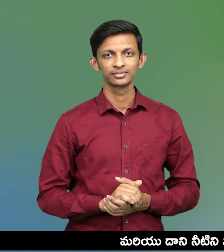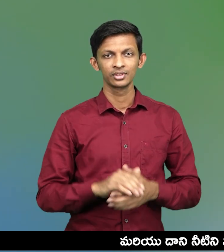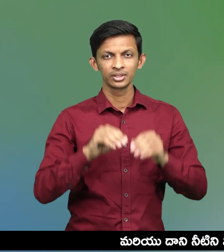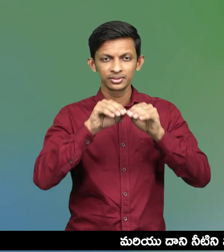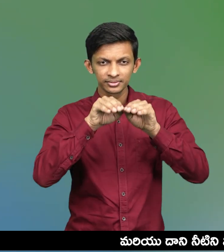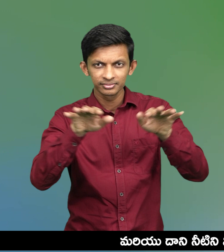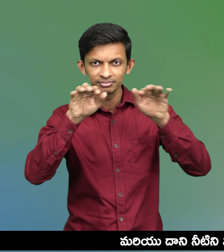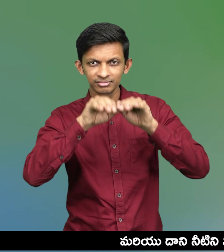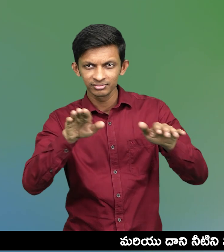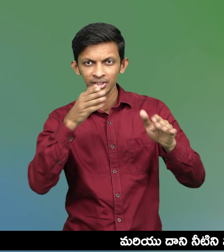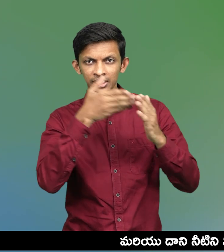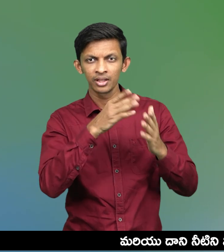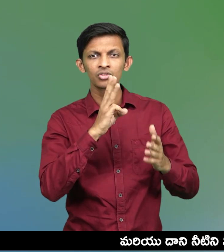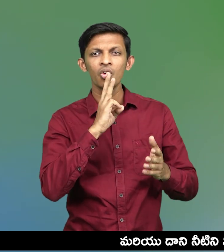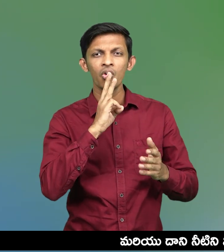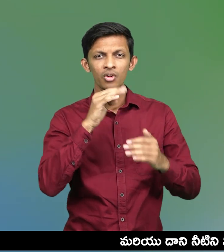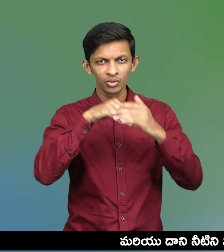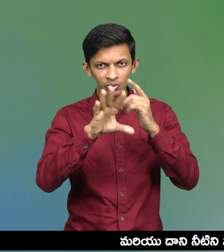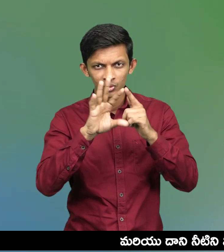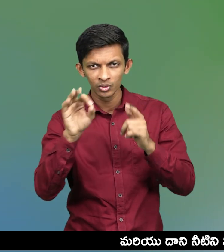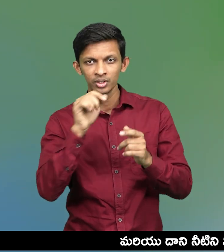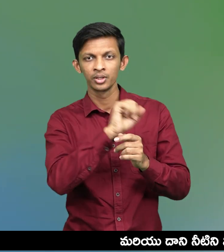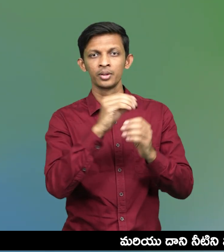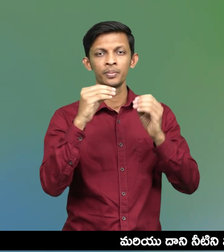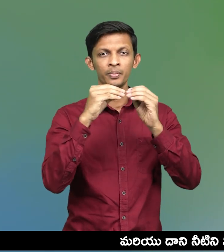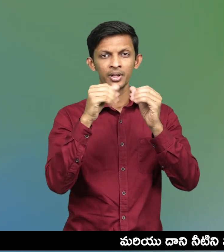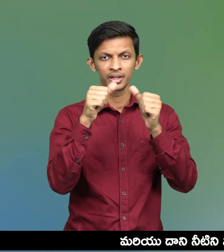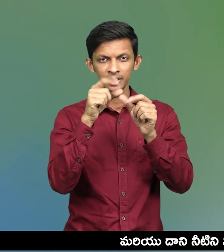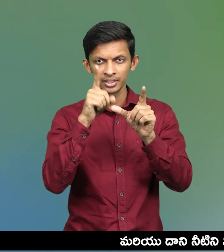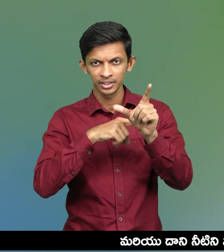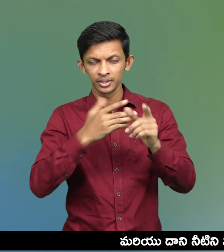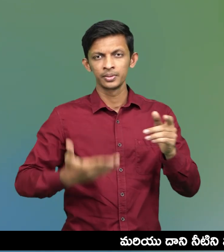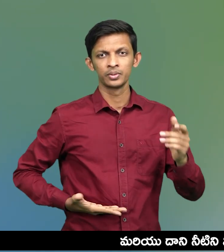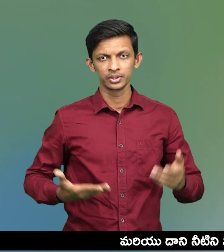మరియు దాని నీటిని విడుదల చేస్తుంది బంగాళాఖాతంలోకి.